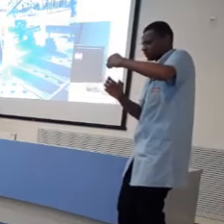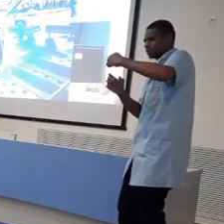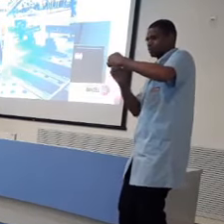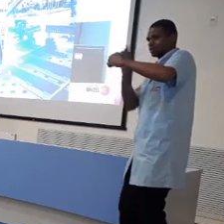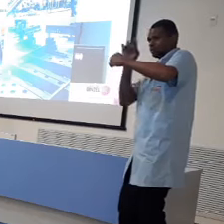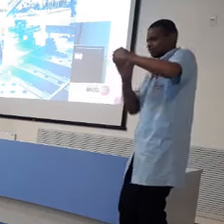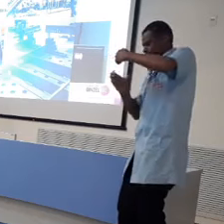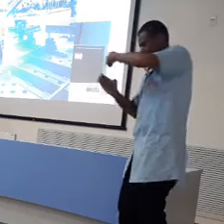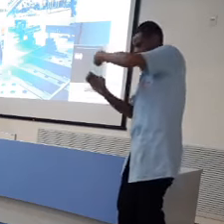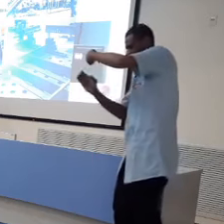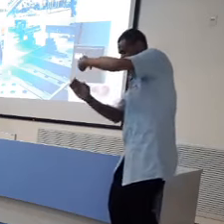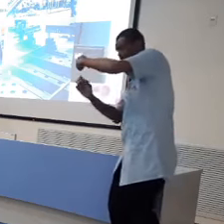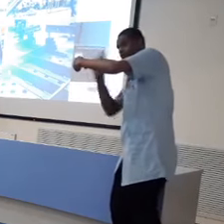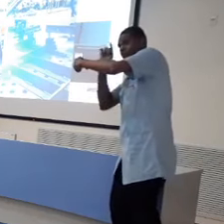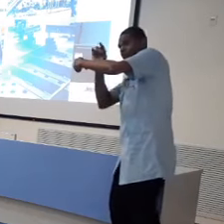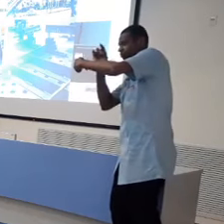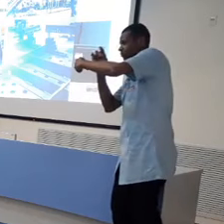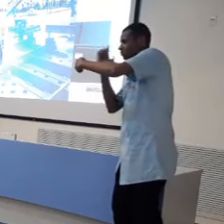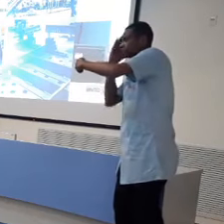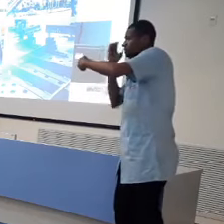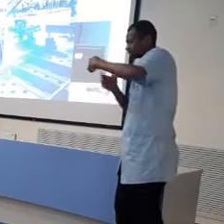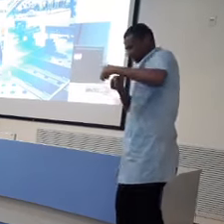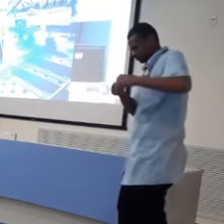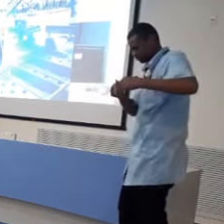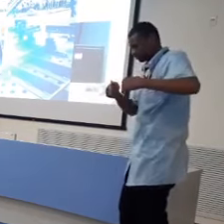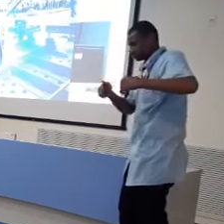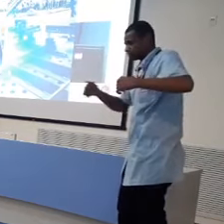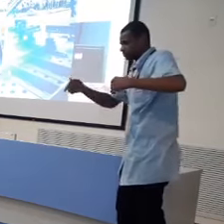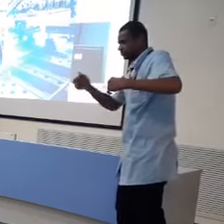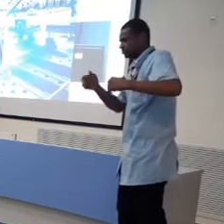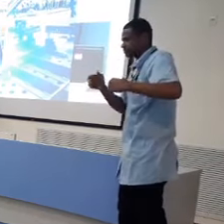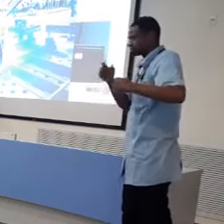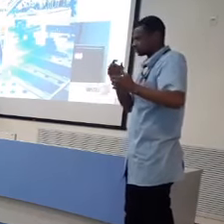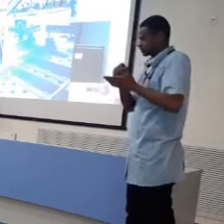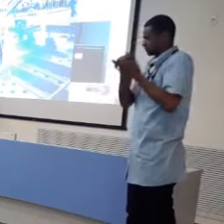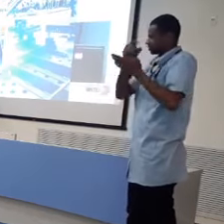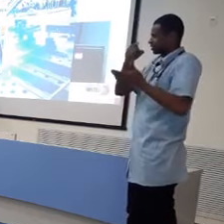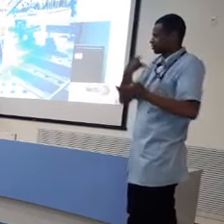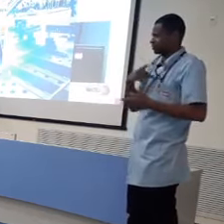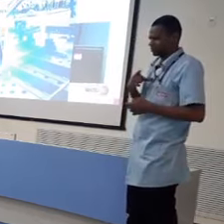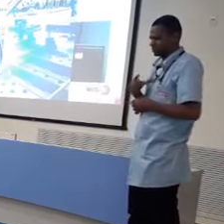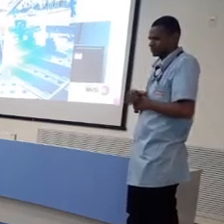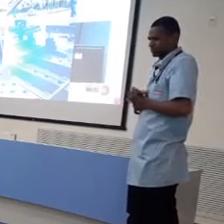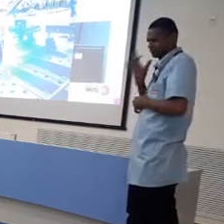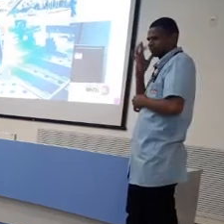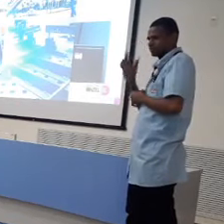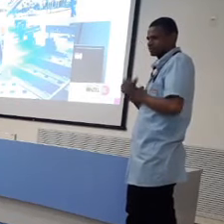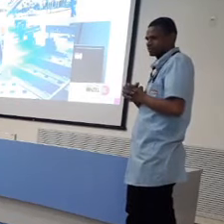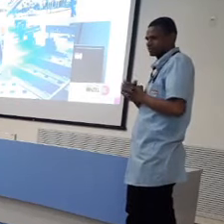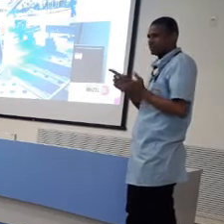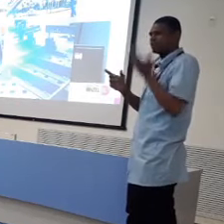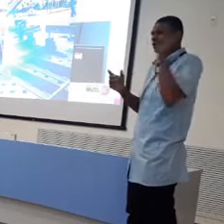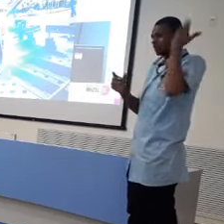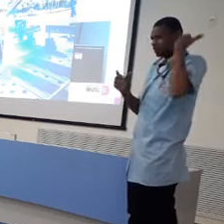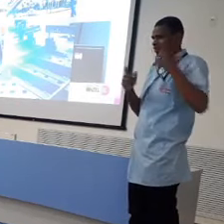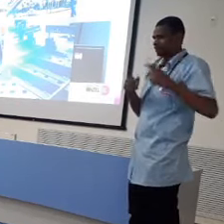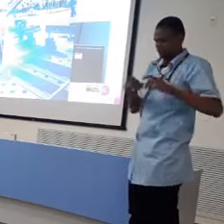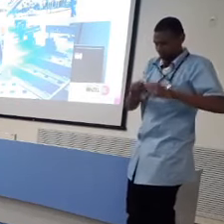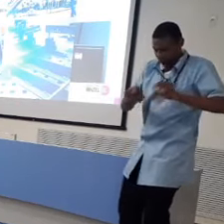ponto, seleciona e ele sabe que é para ele ir do ponto A ao ponto B. Tá? Então, ao longo aí do